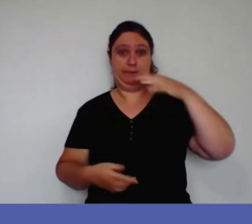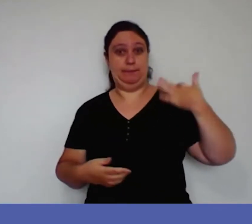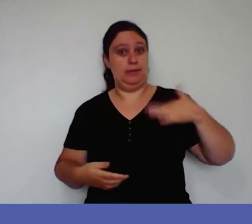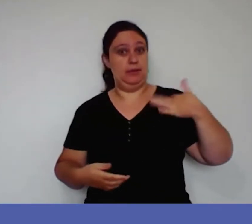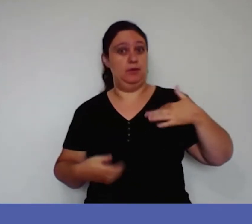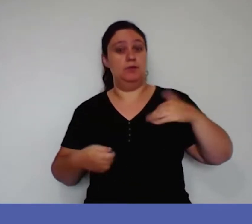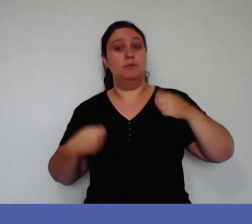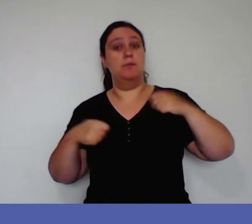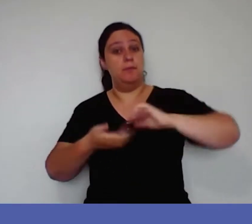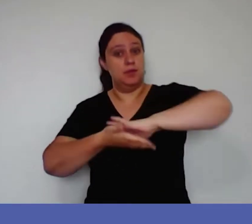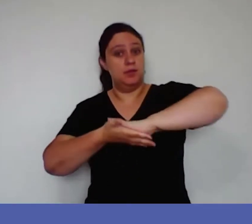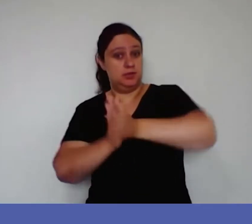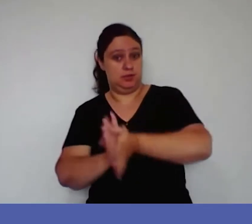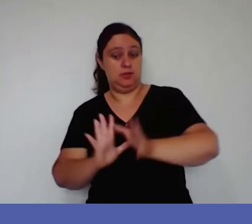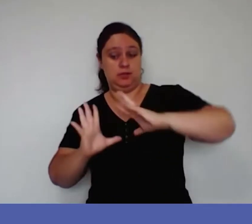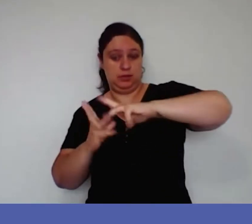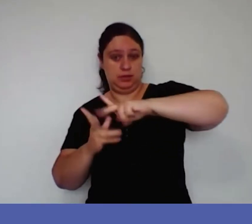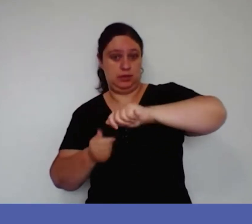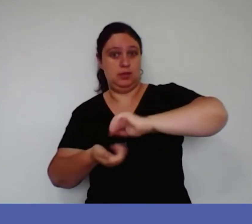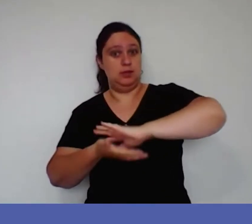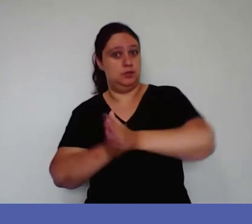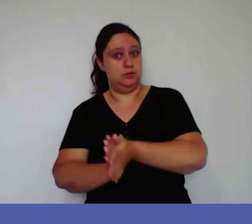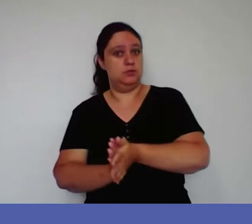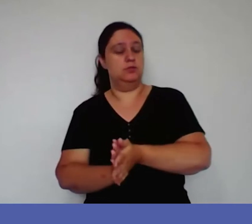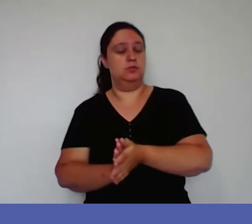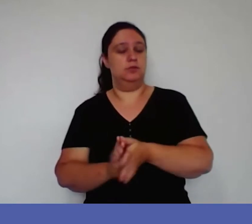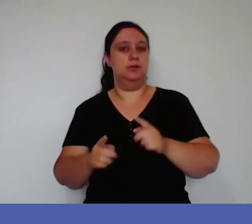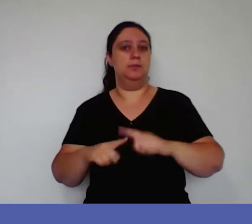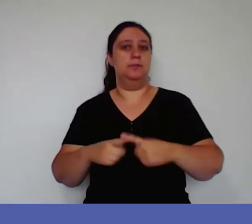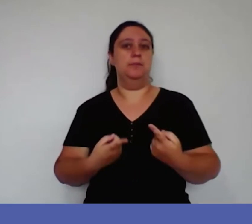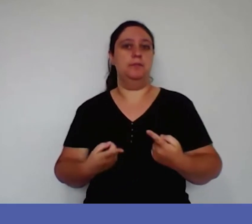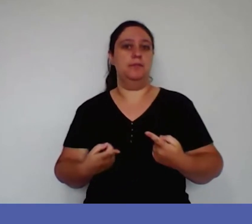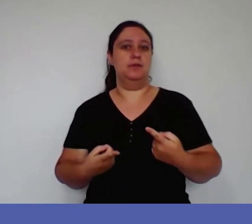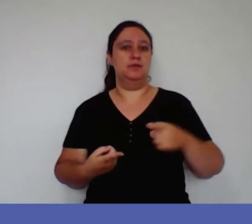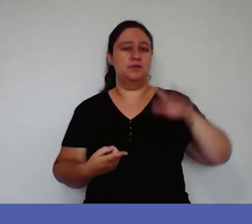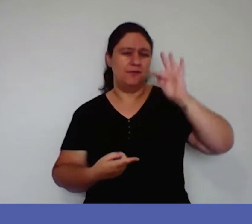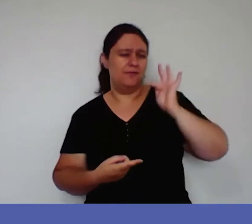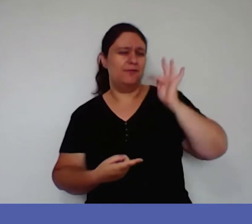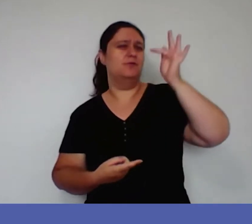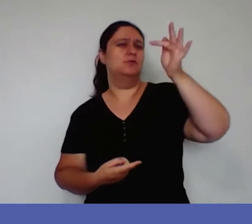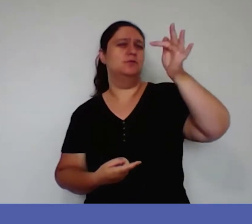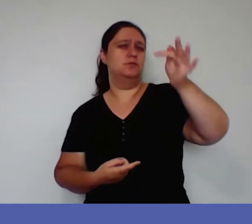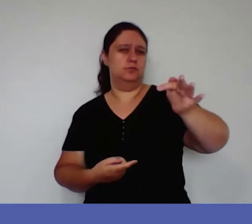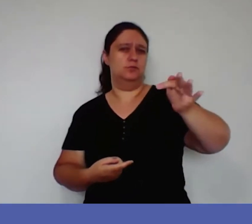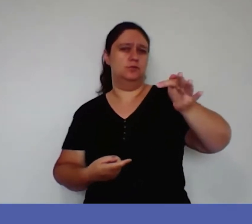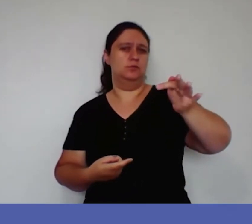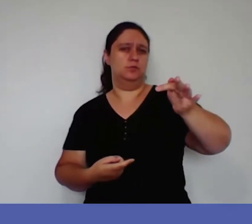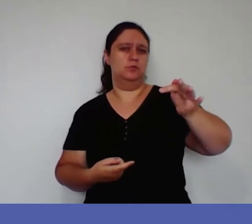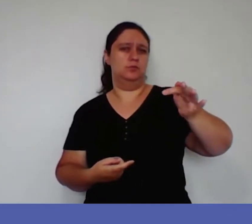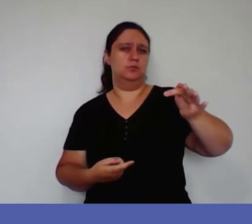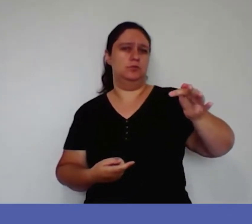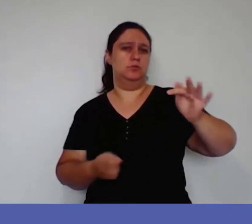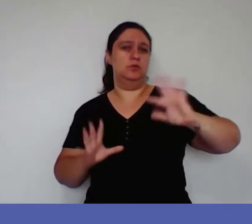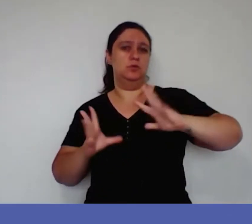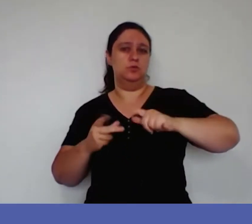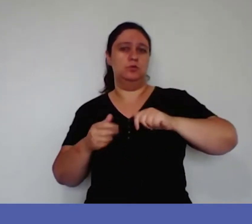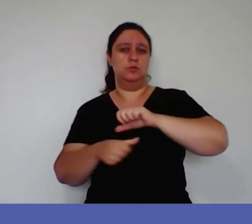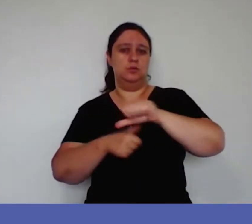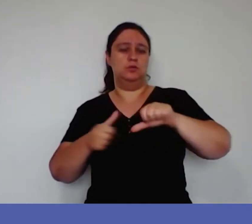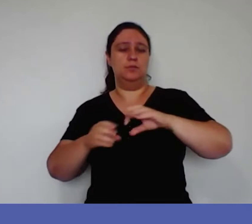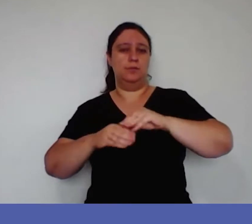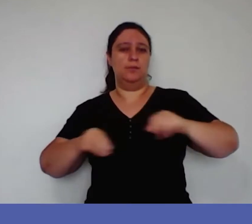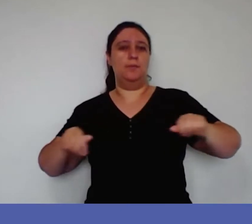com a potência que tem. Mas, irmãos, um dia tudo isso virará pó e não sobrará